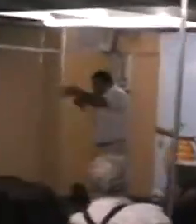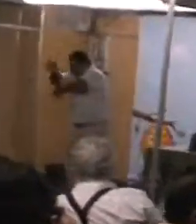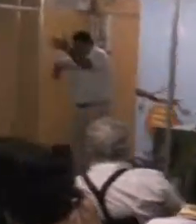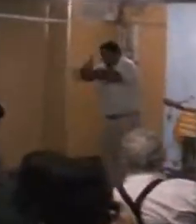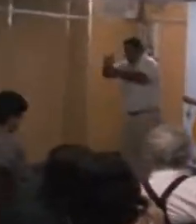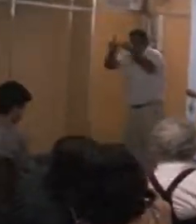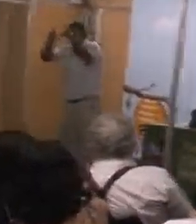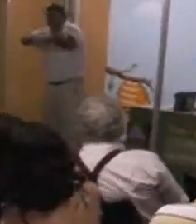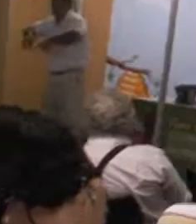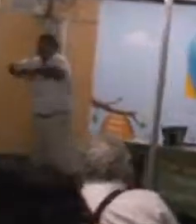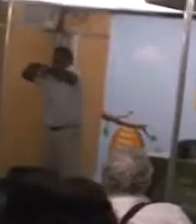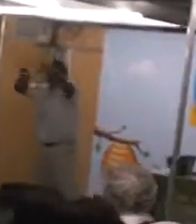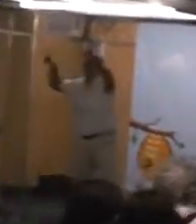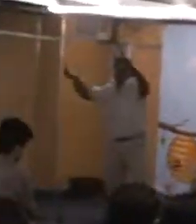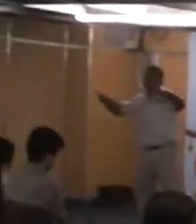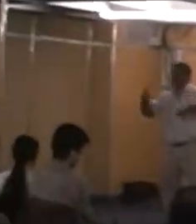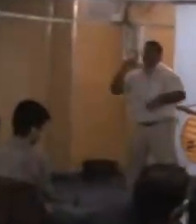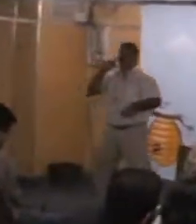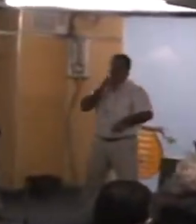do surdo.